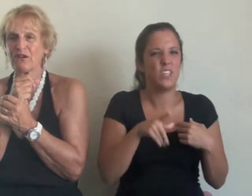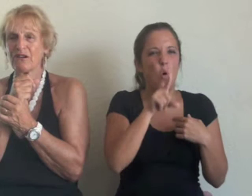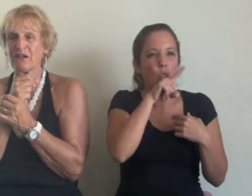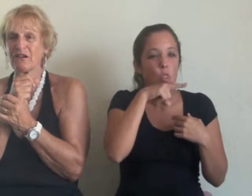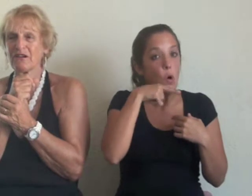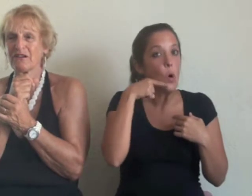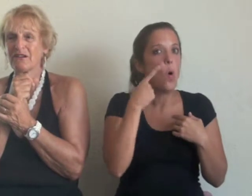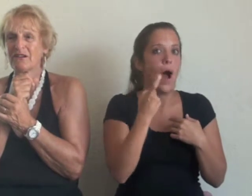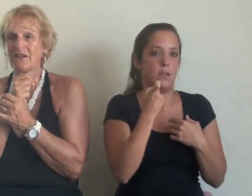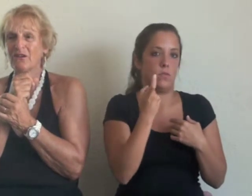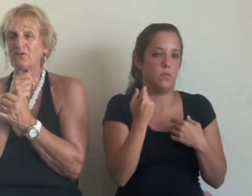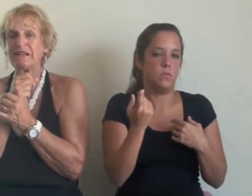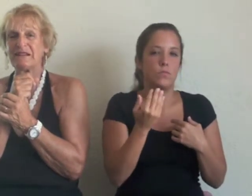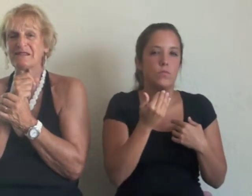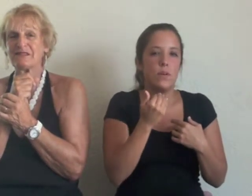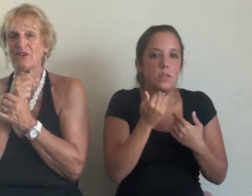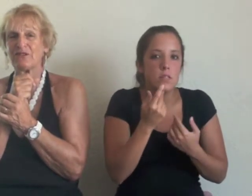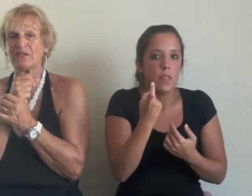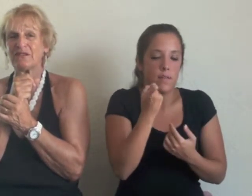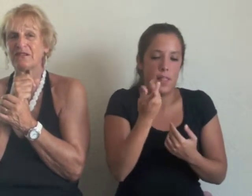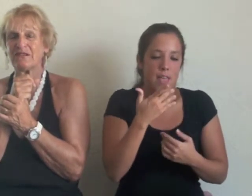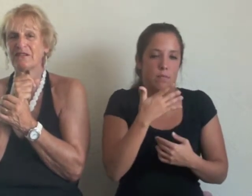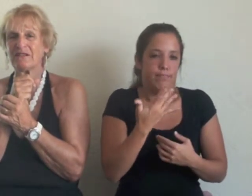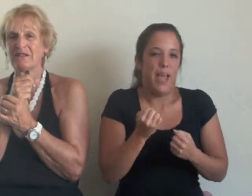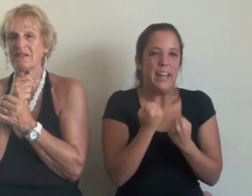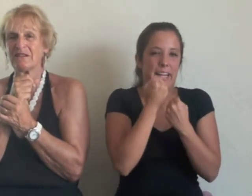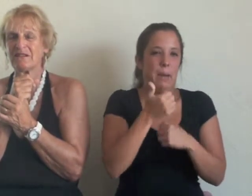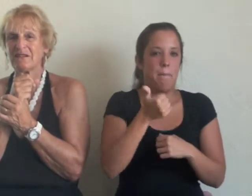dolor o una tensión.